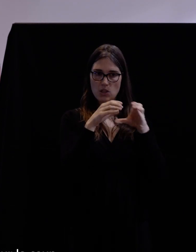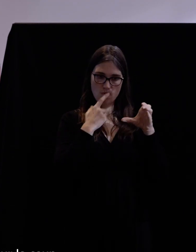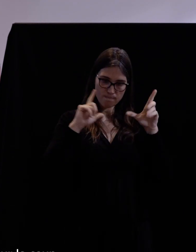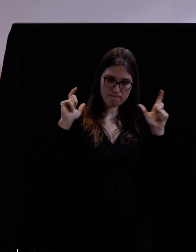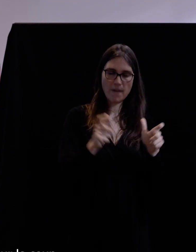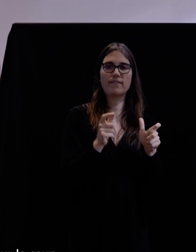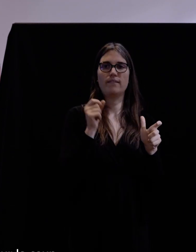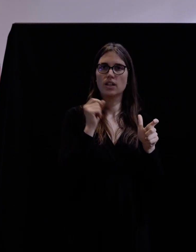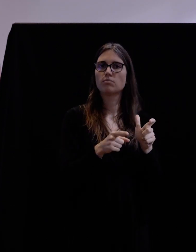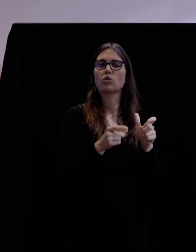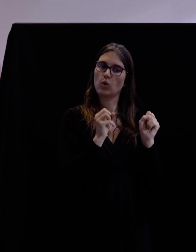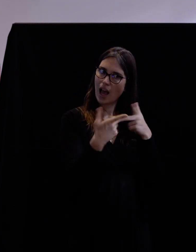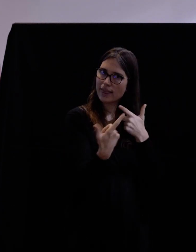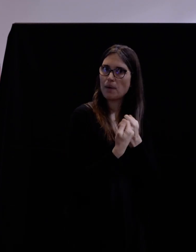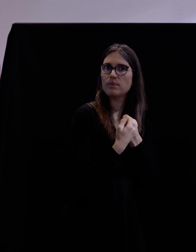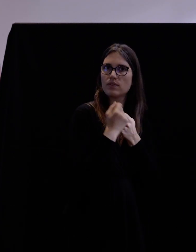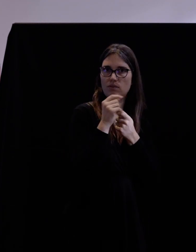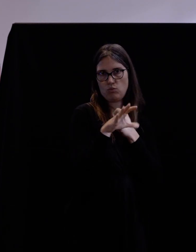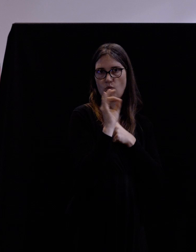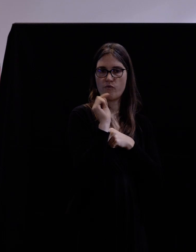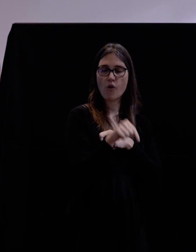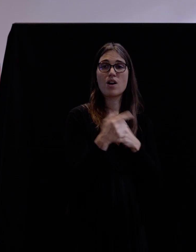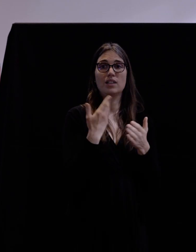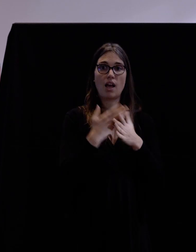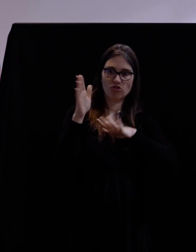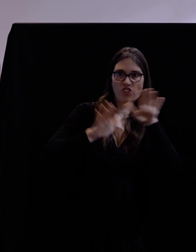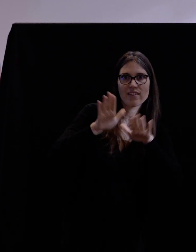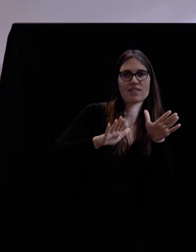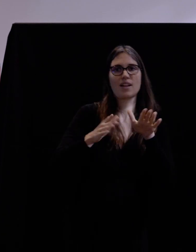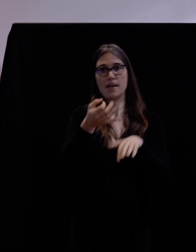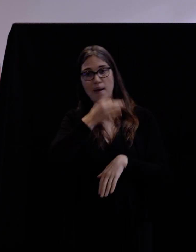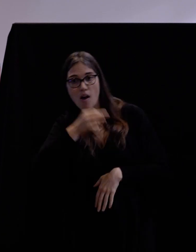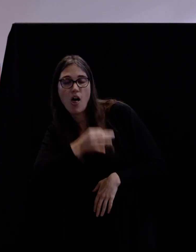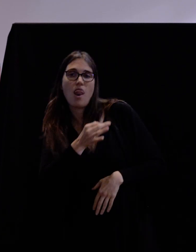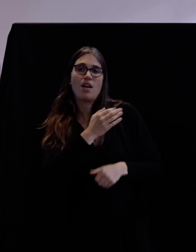le coup, ils peuvent être coordonnés, hein, et on peut faire du geste, de la parole,